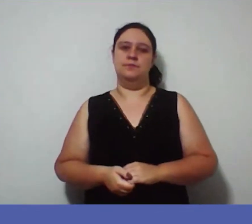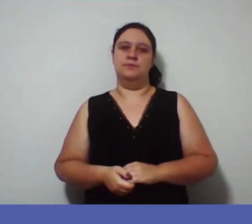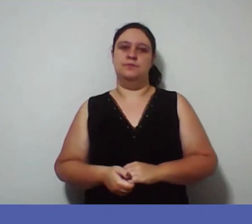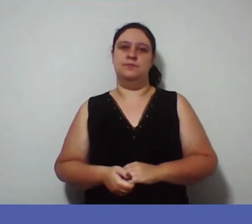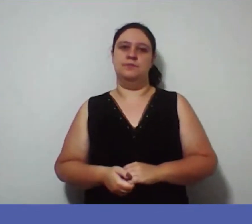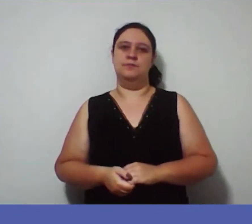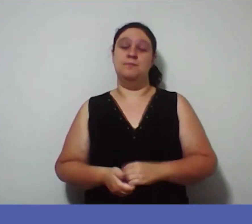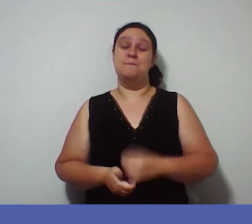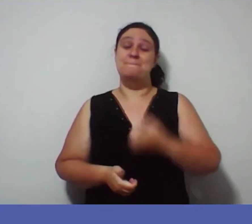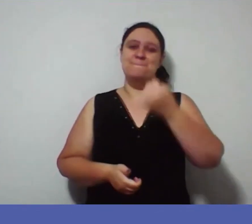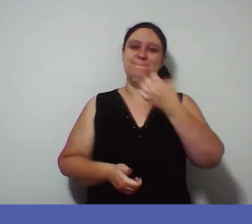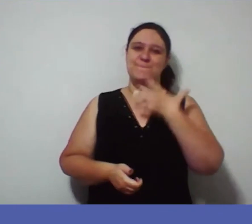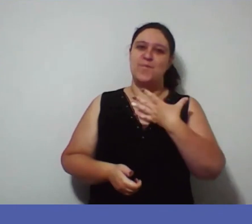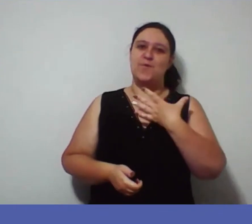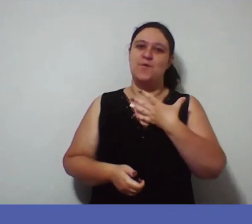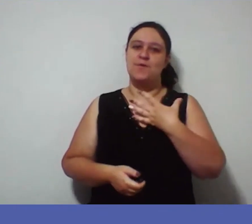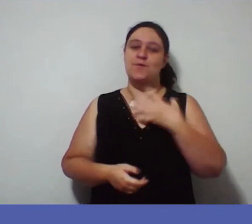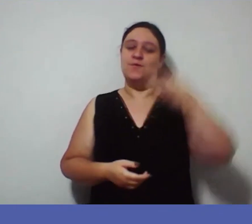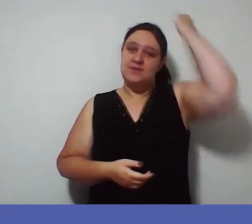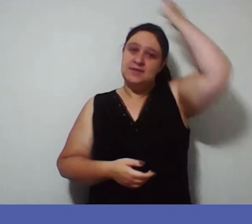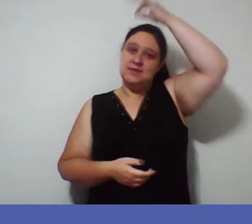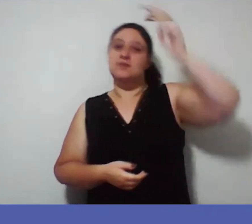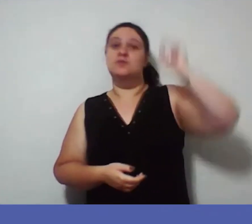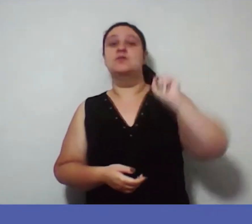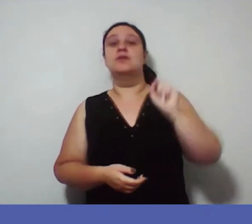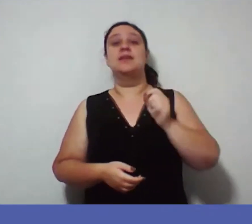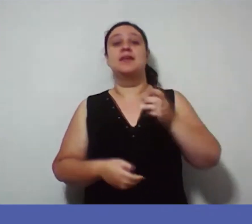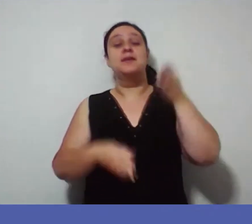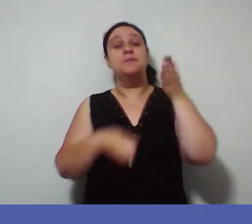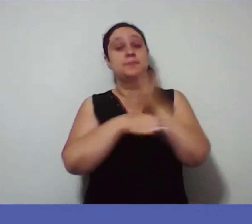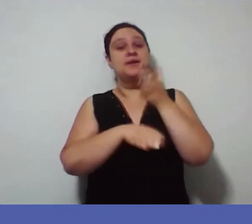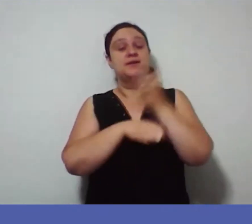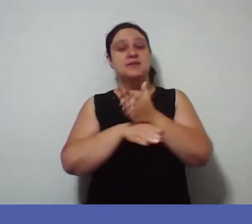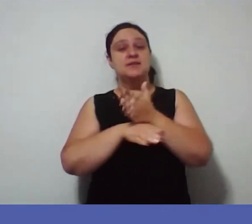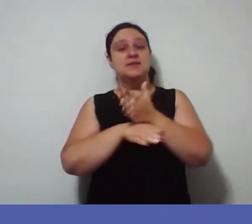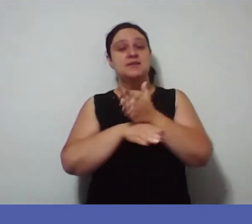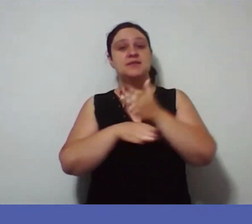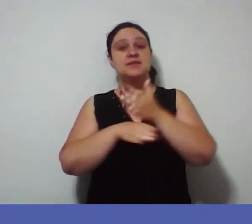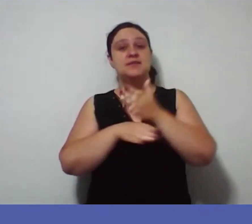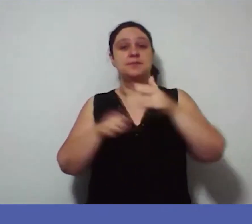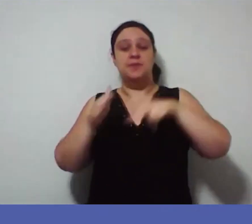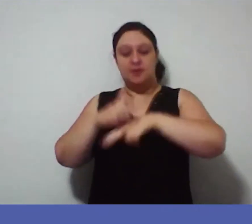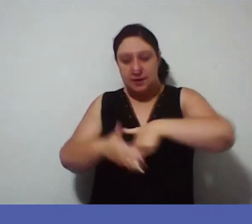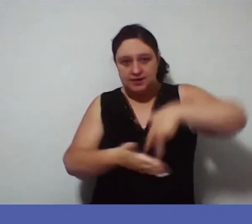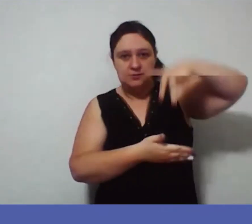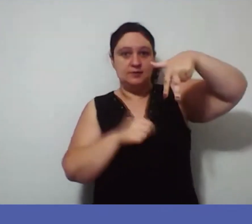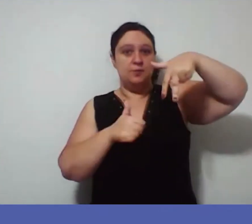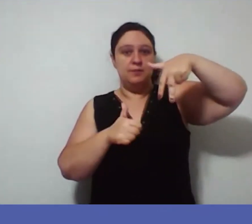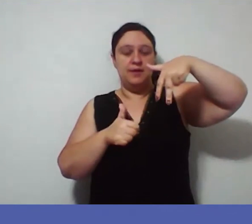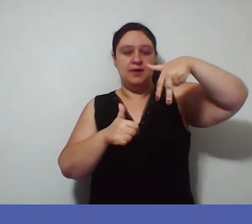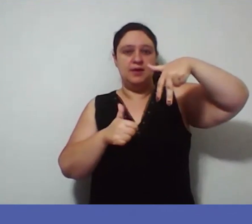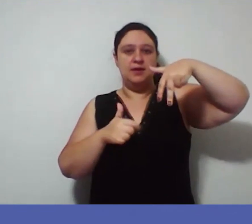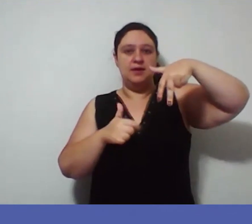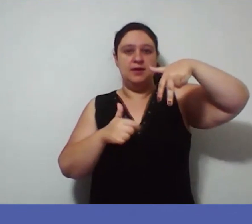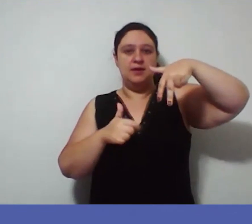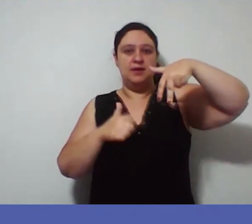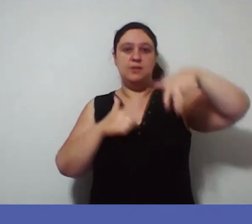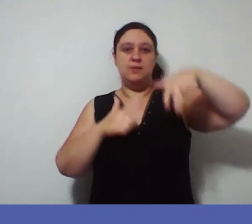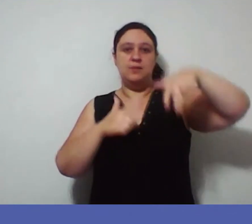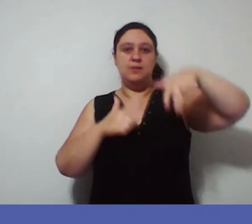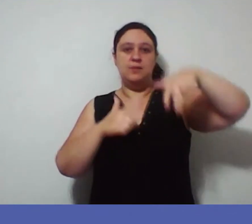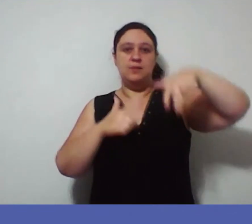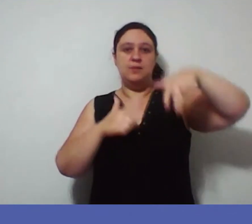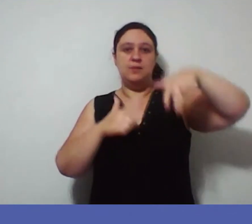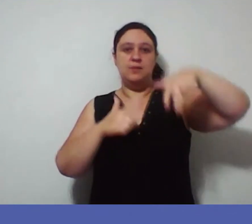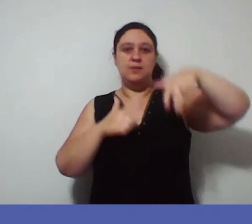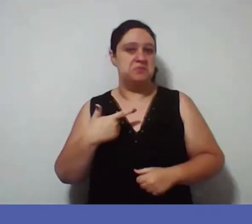Bem-aventurado e santo é aquele que tem parte na primeira ressurreição. Sobre esses a segunda morte não tem autoridade, pelo contrário,